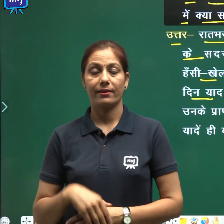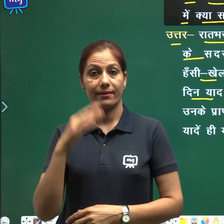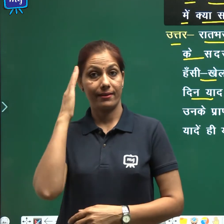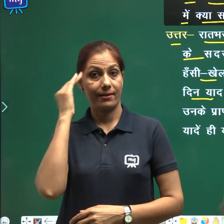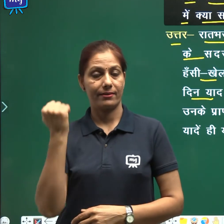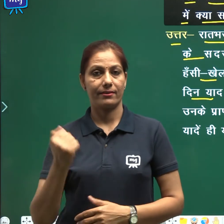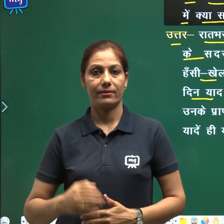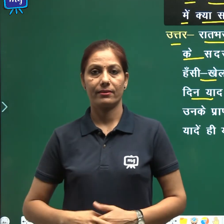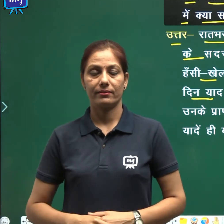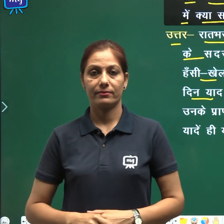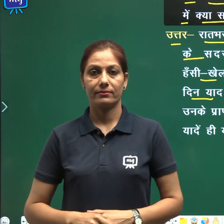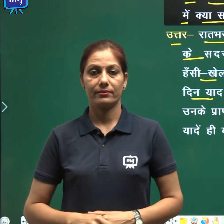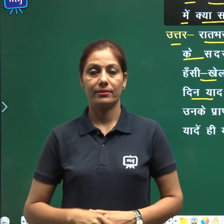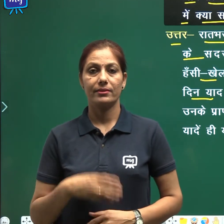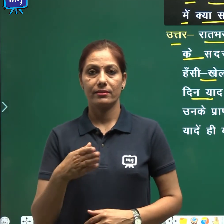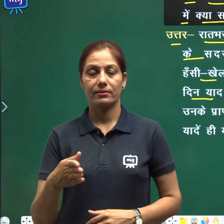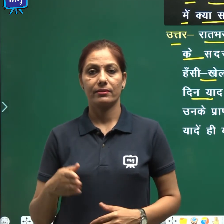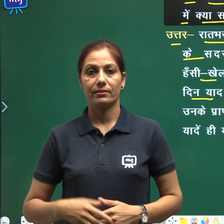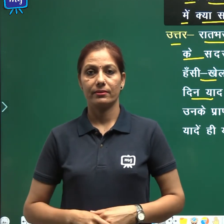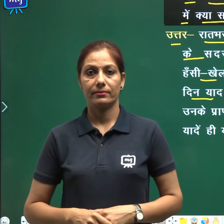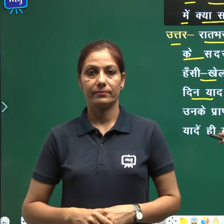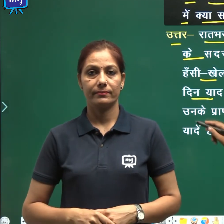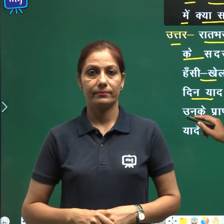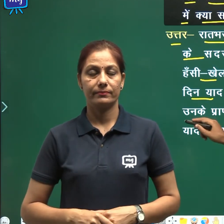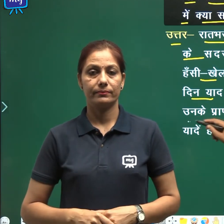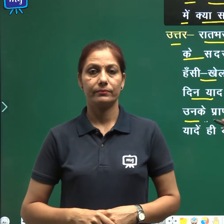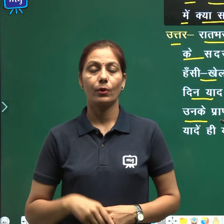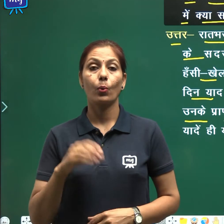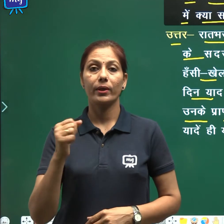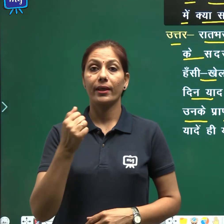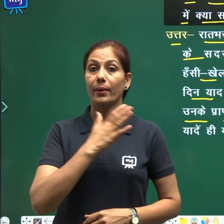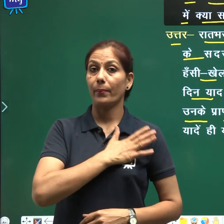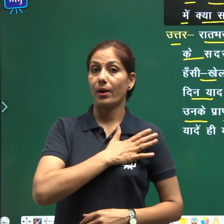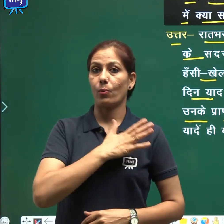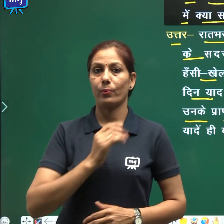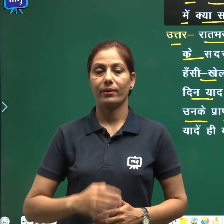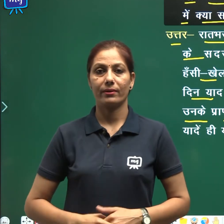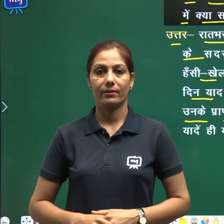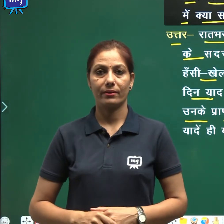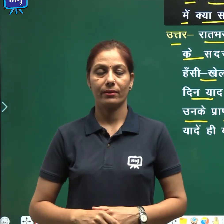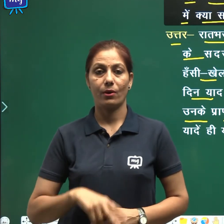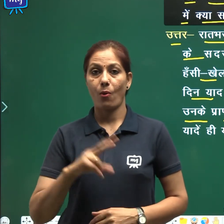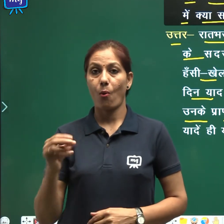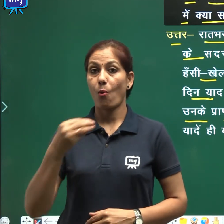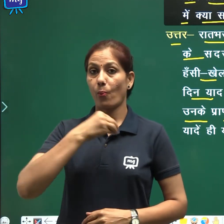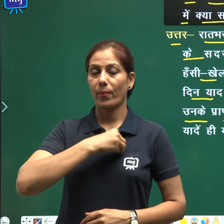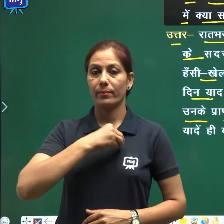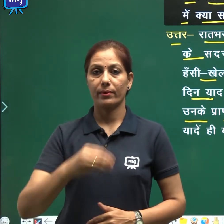याद आ गए, जिससे उनके प्राणों में और मन